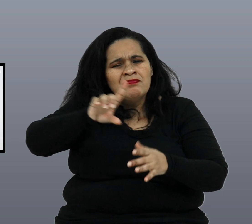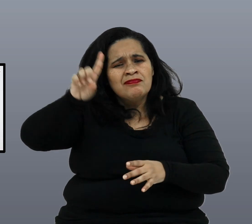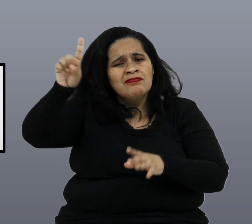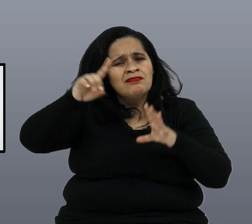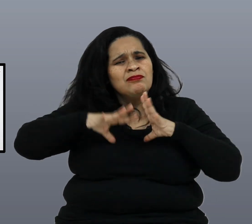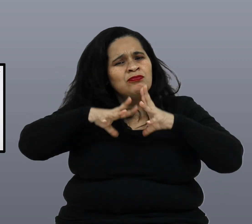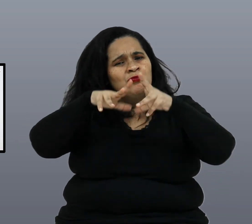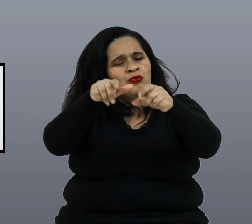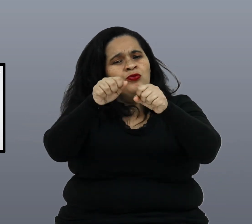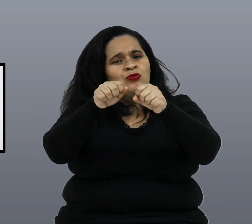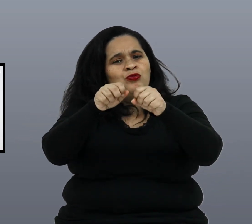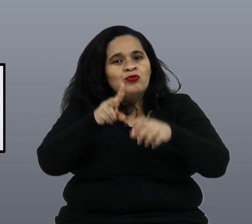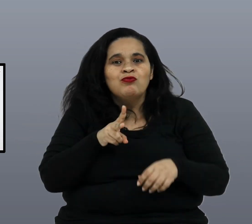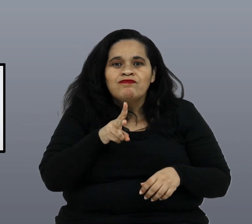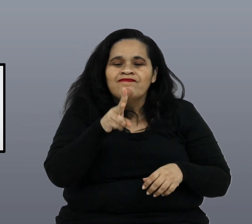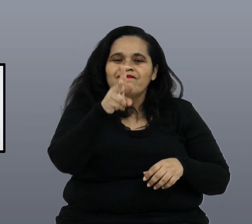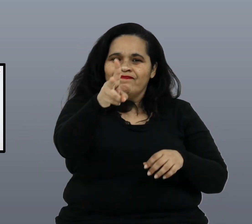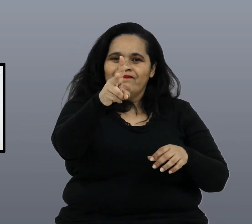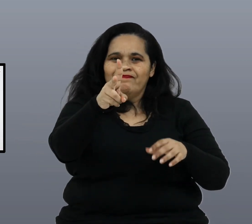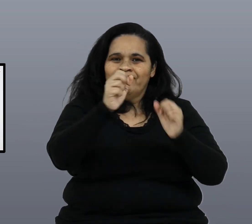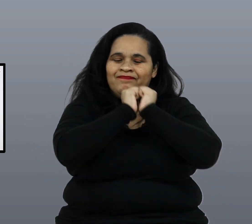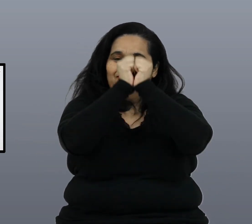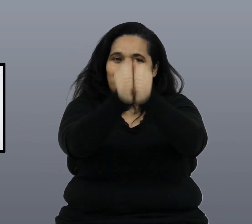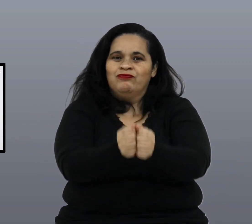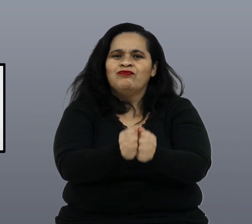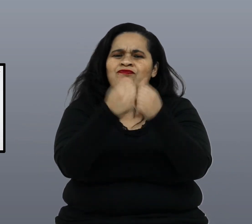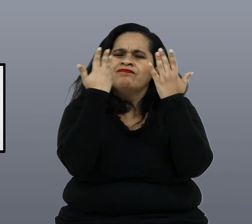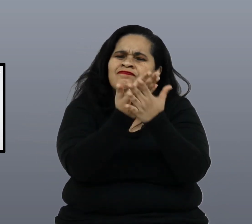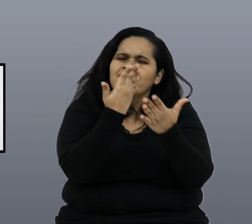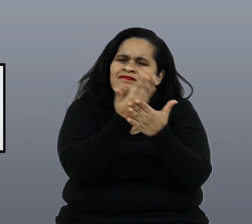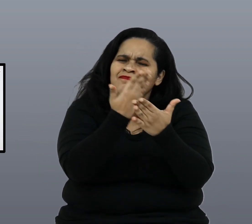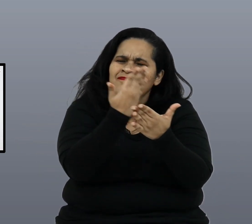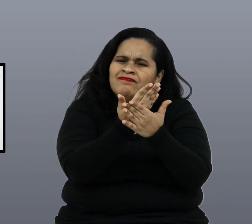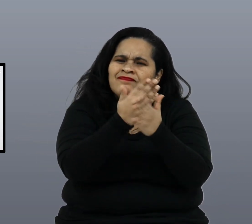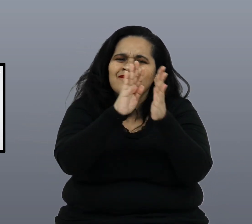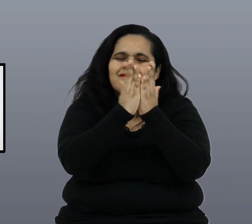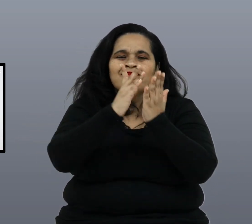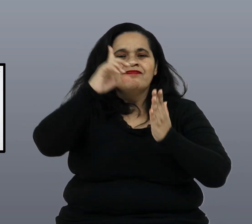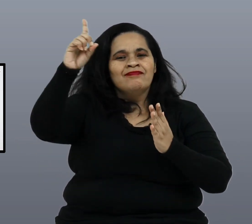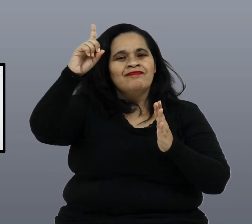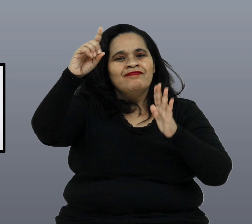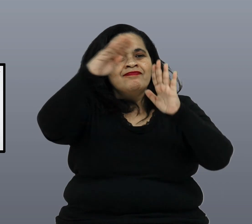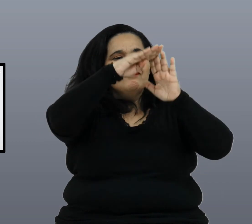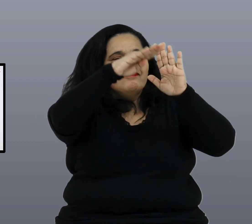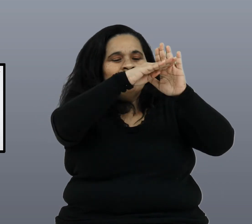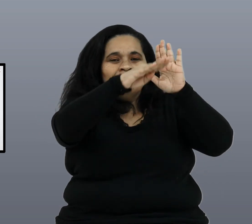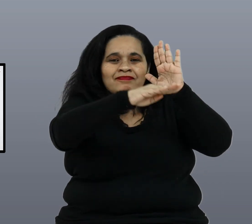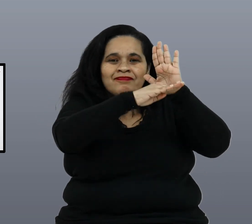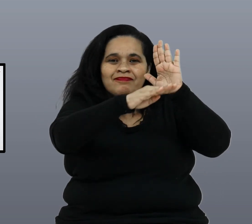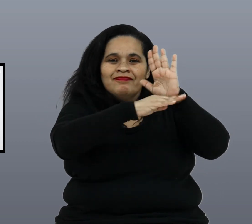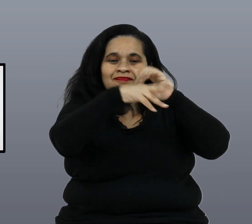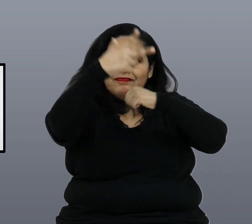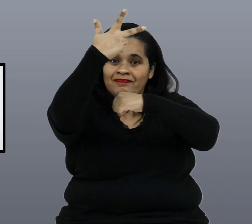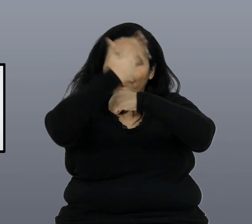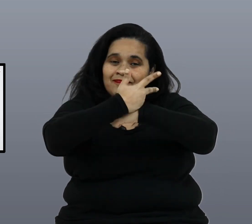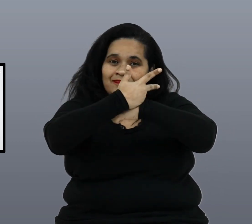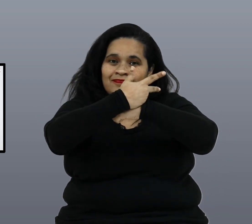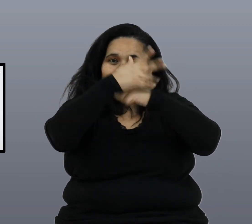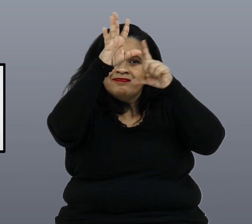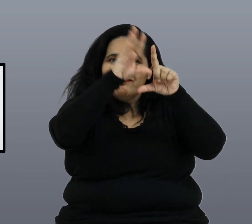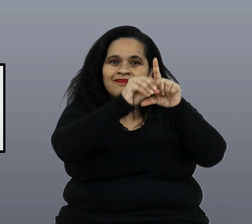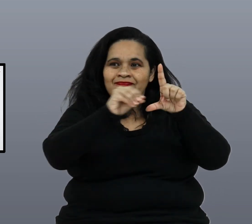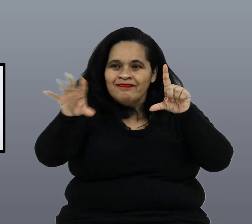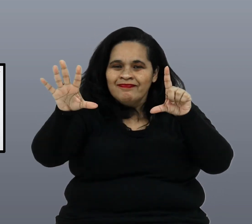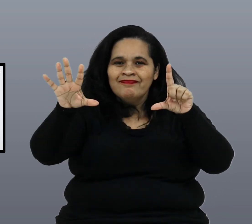dou é o seguinte: continue conosco, continue estudando a palavra, continue assistindo o programa, compartilhe esse link com mais pessoas